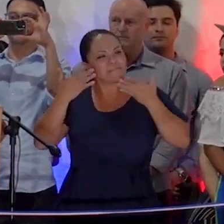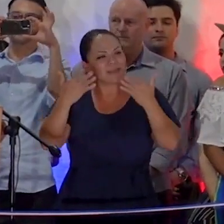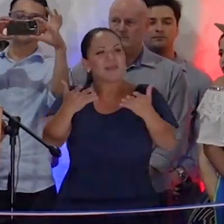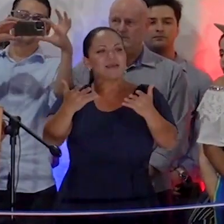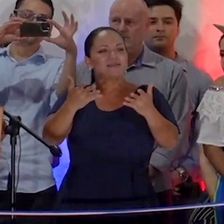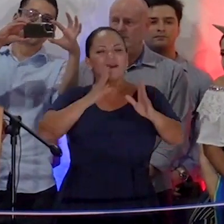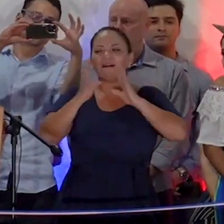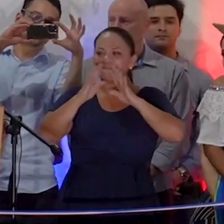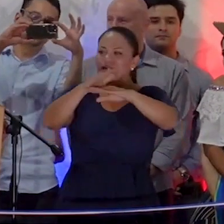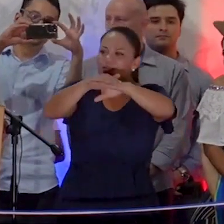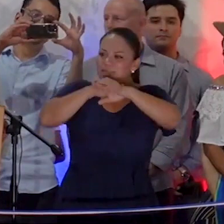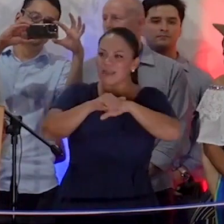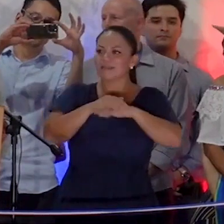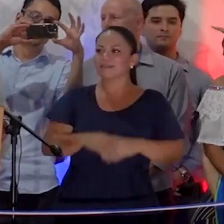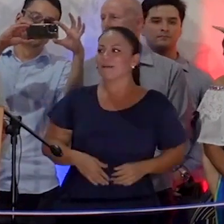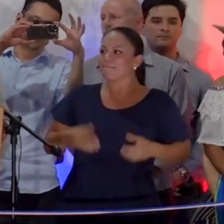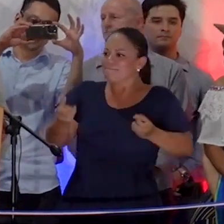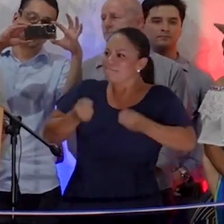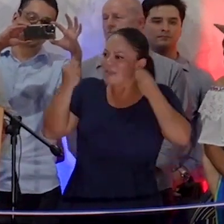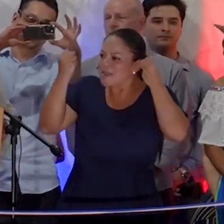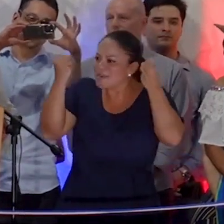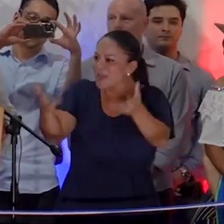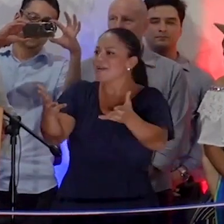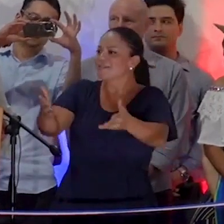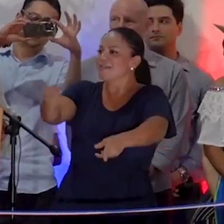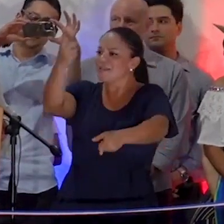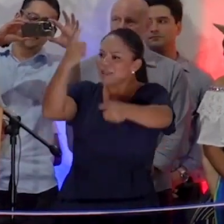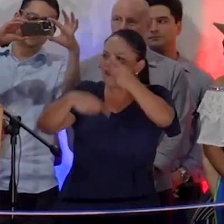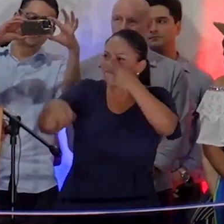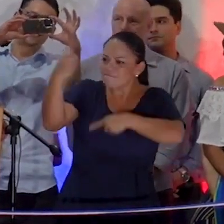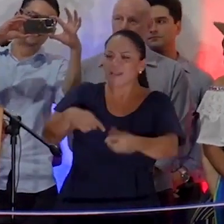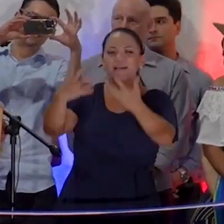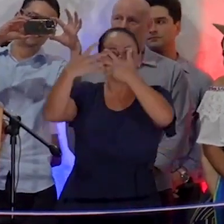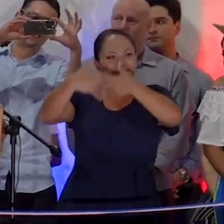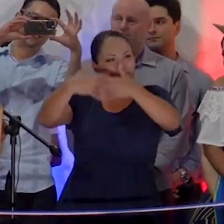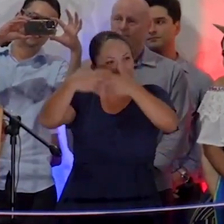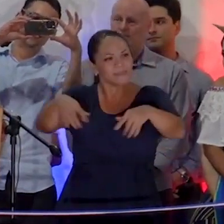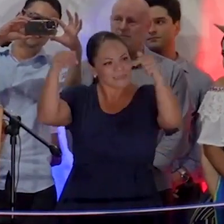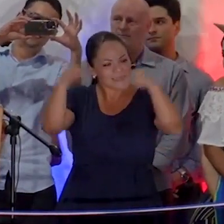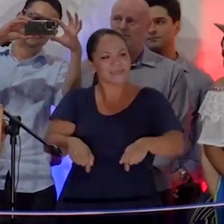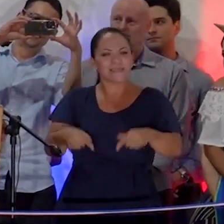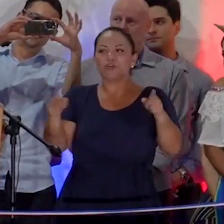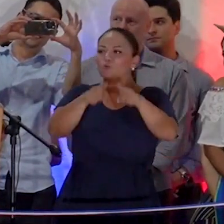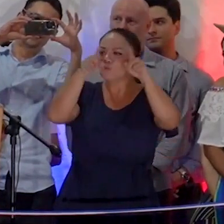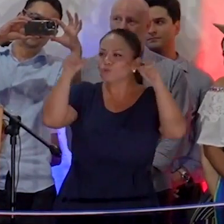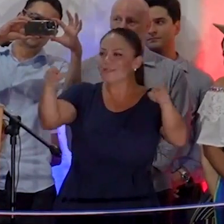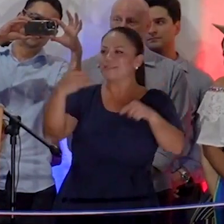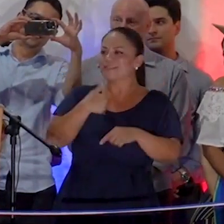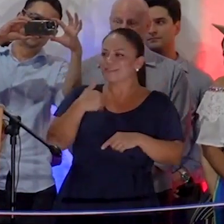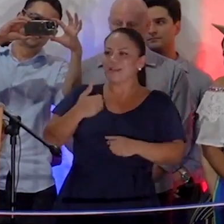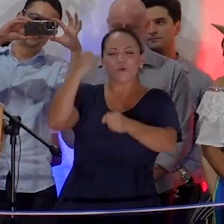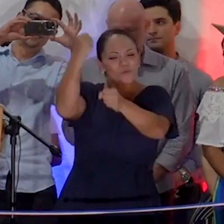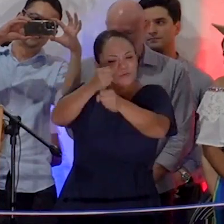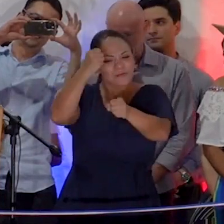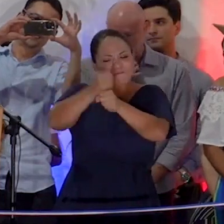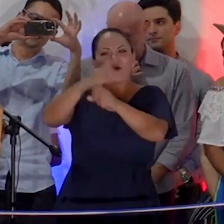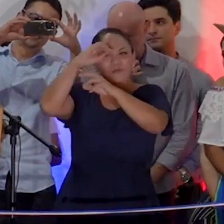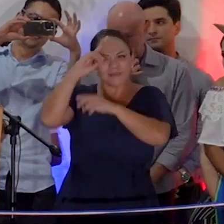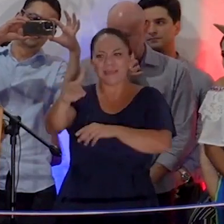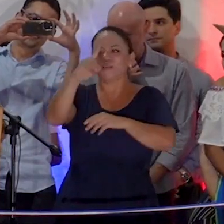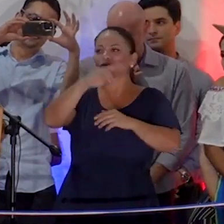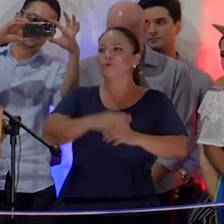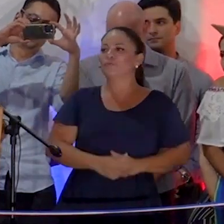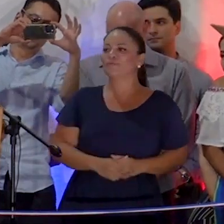hablar inglés, merecen que vengan las empresas y que ustedes tengan un trabajo